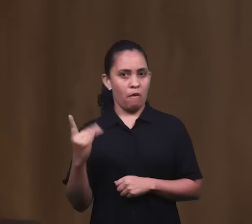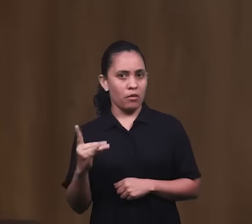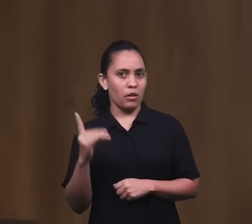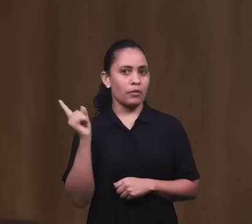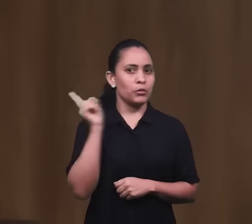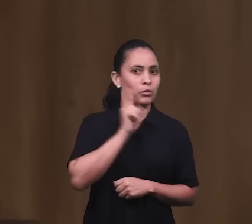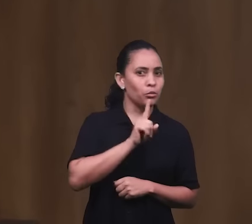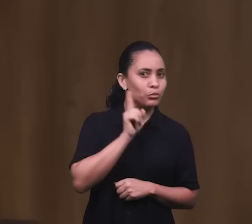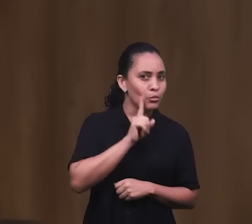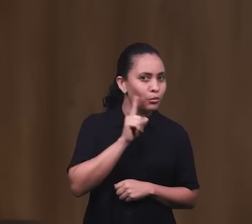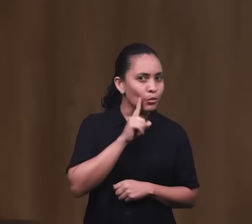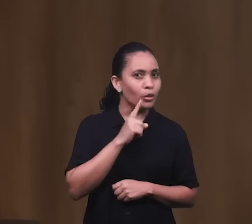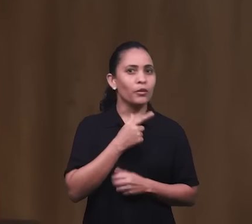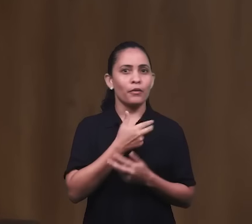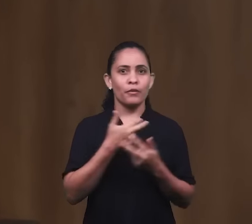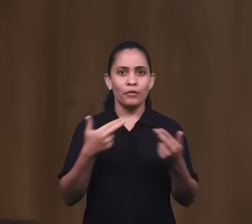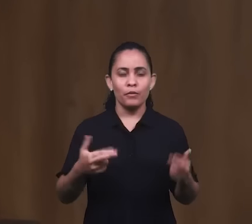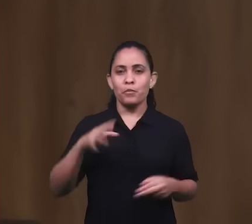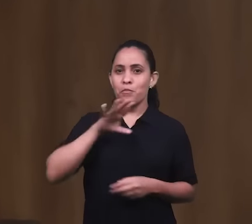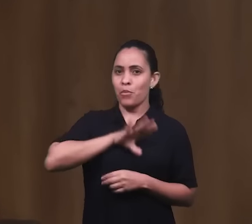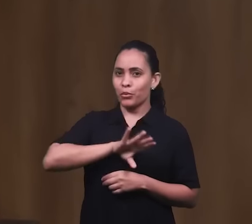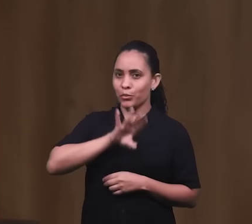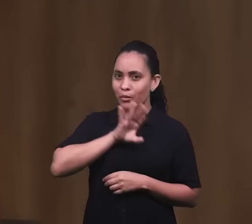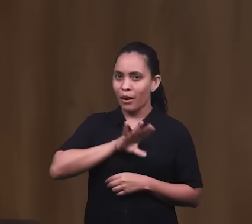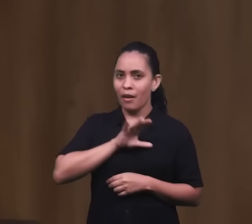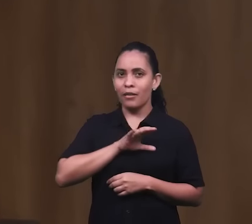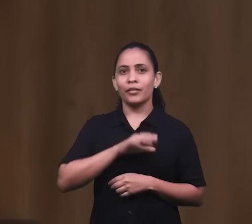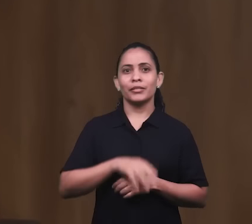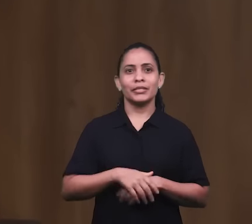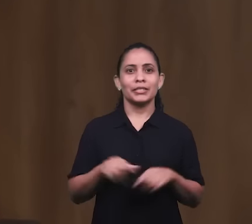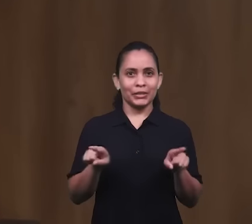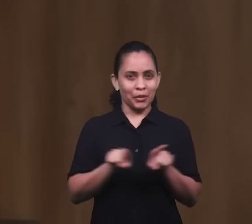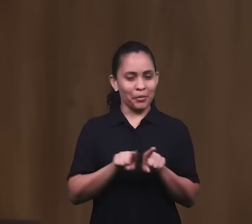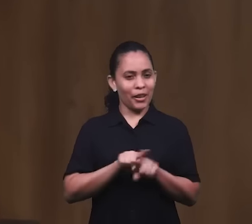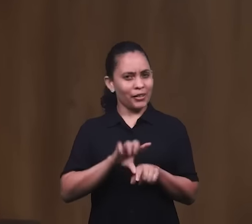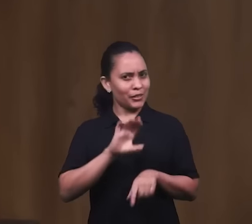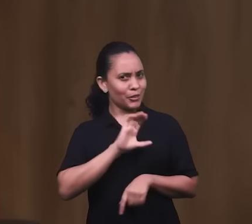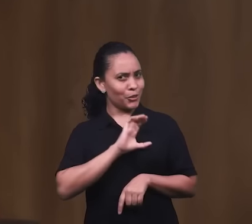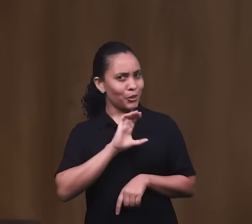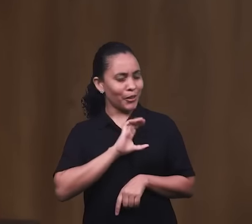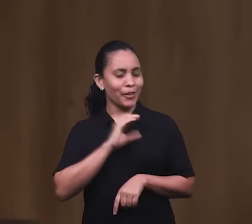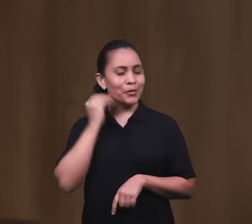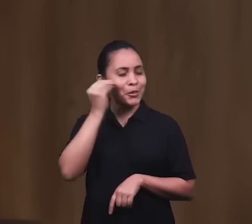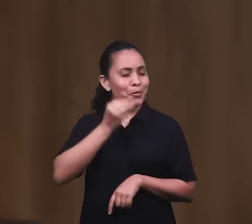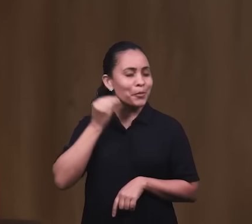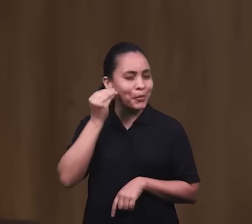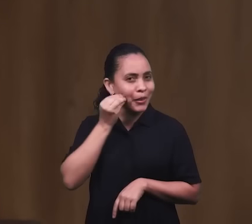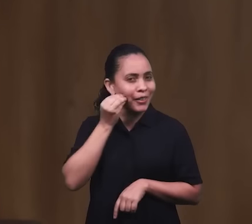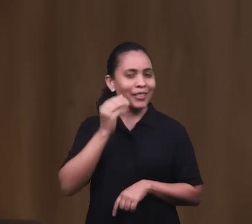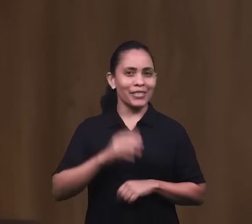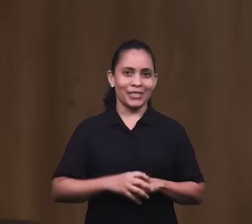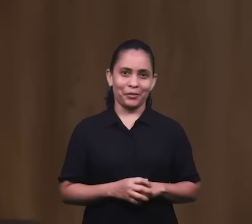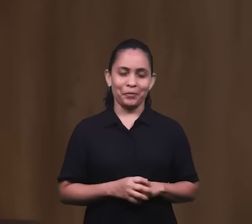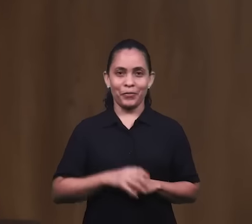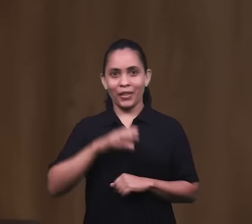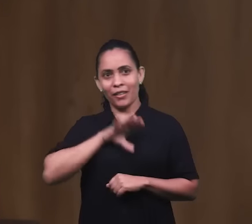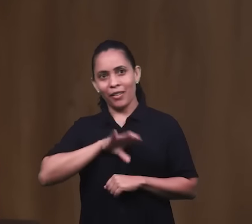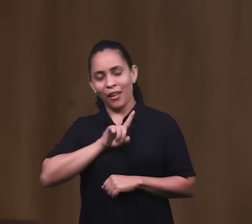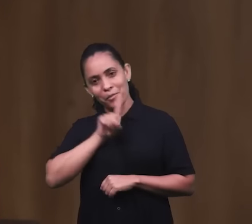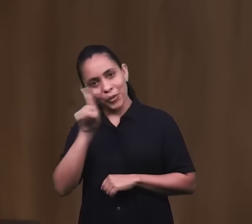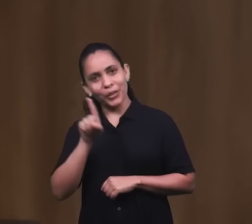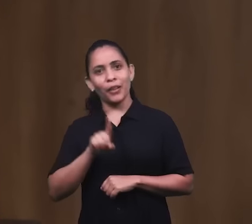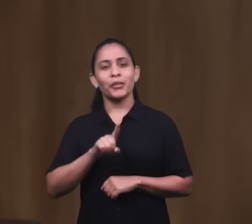sinais em todo o mundo. A gente já tem na Bolívia, já temos nos Estados Unidos da América, nós já temos em Portugal. Trazer esse dia para falar um pouquinho